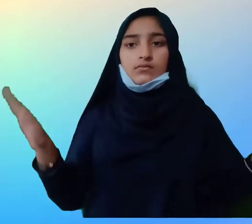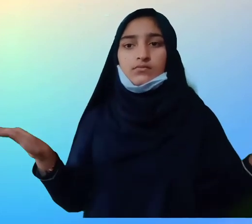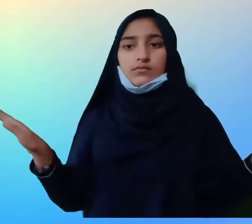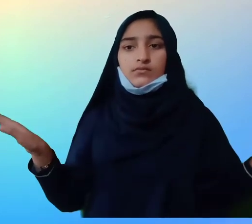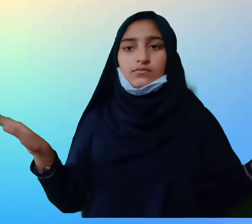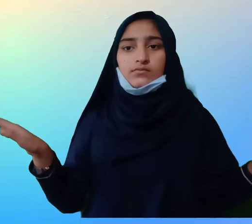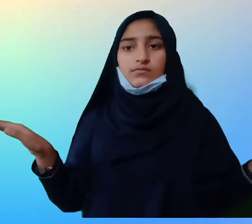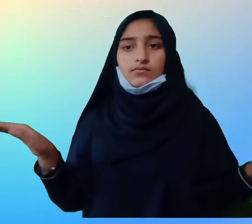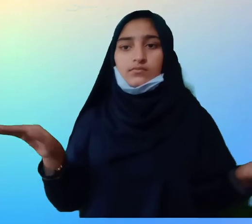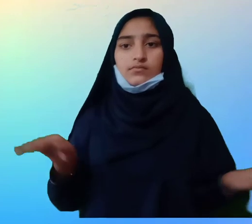बुलबुल